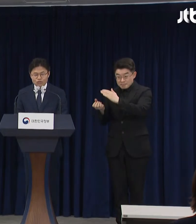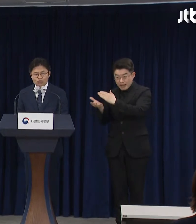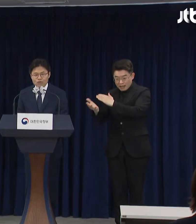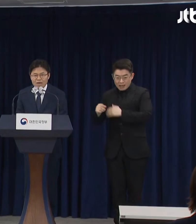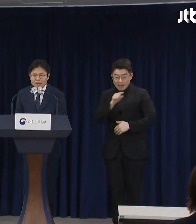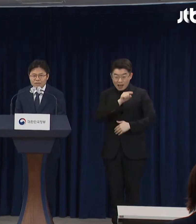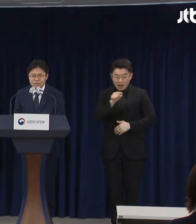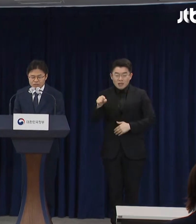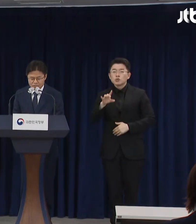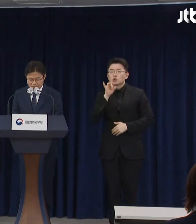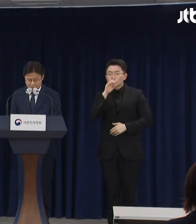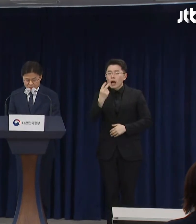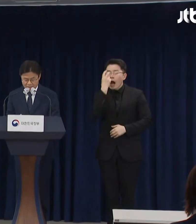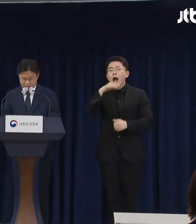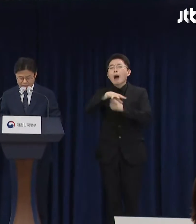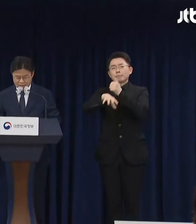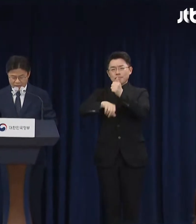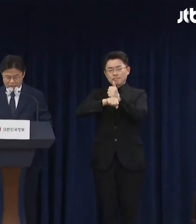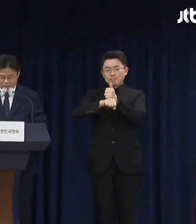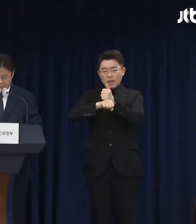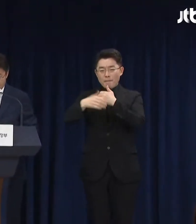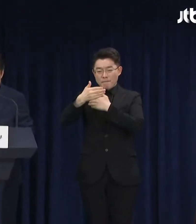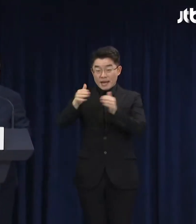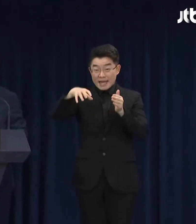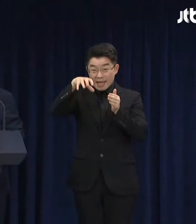제어하는 중앙감시 제어실입니다.